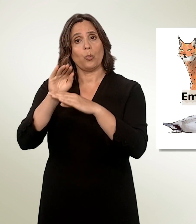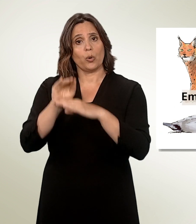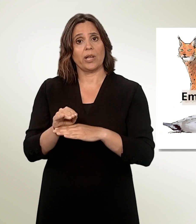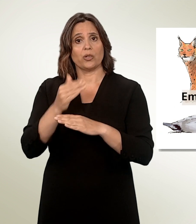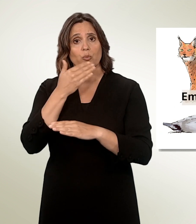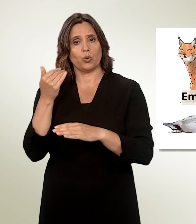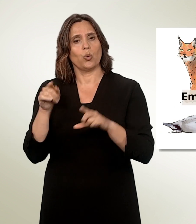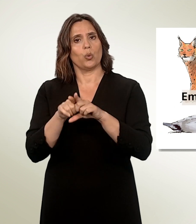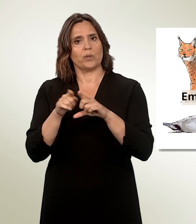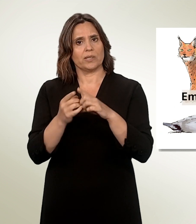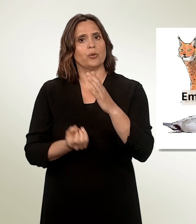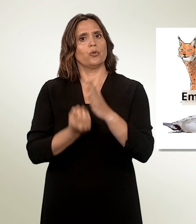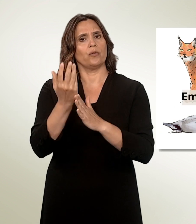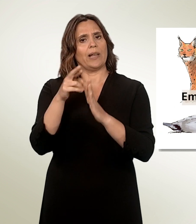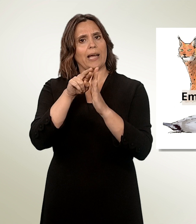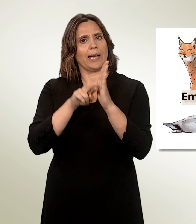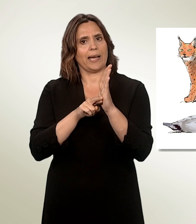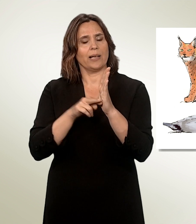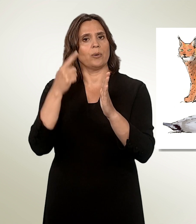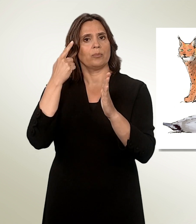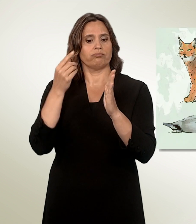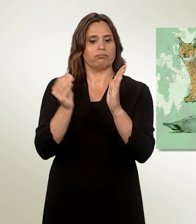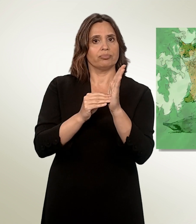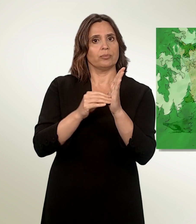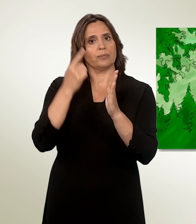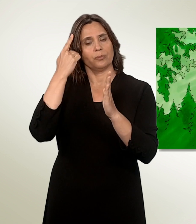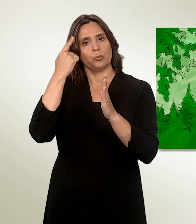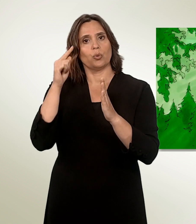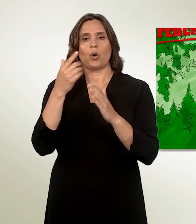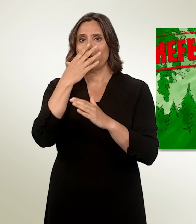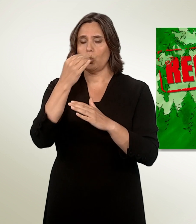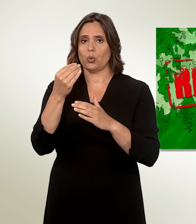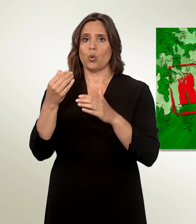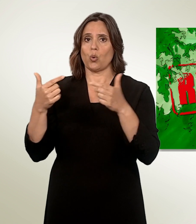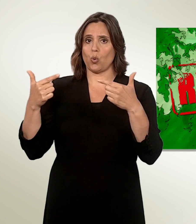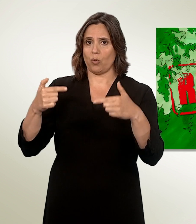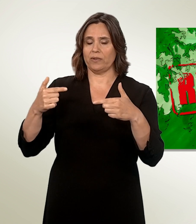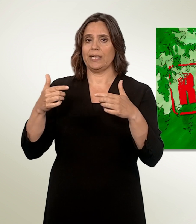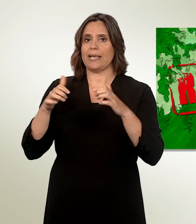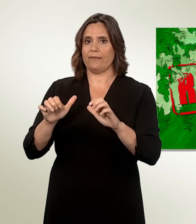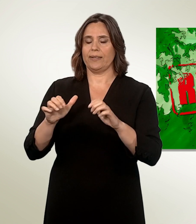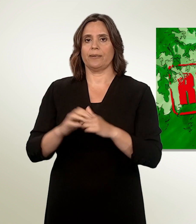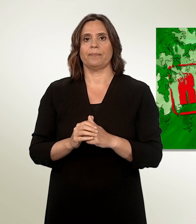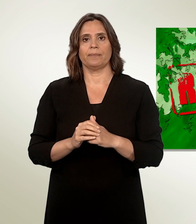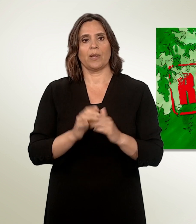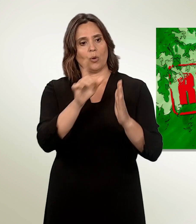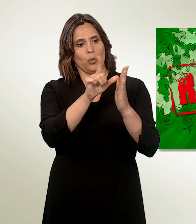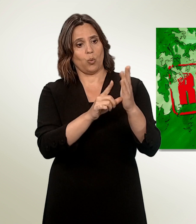règles empêcheront autant que possible les conflits avec le loup. Un référendum a été lancé contre ce projet de loi.